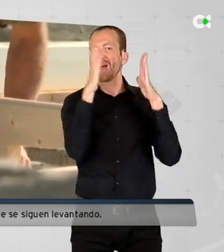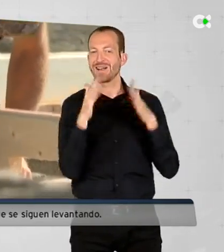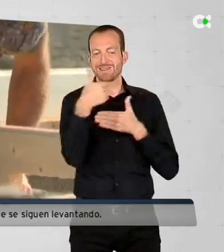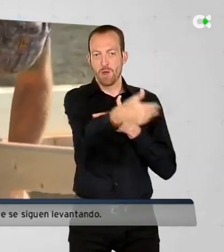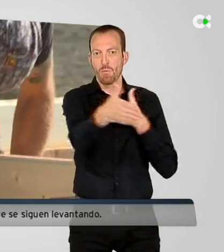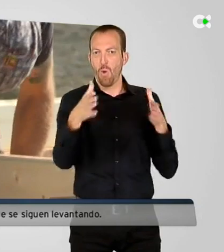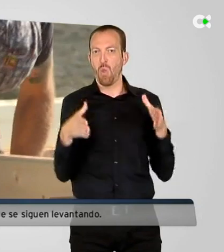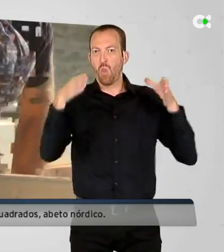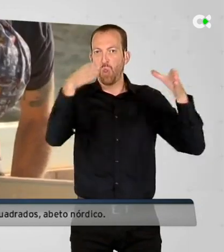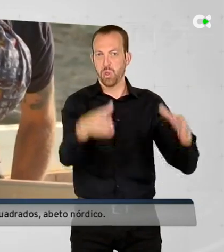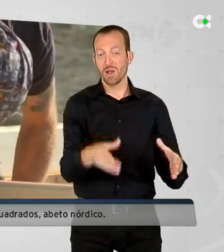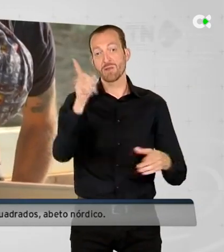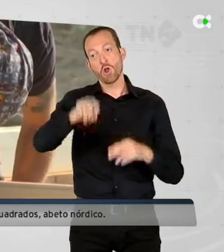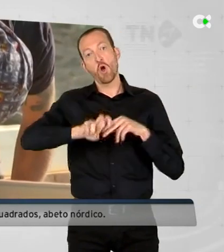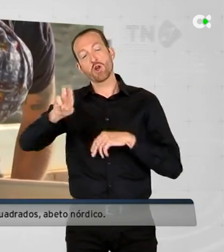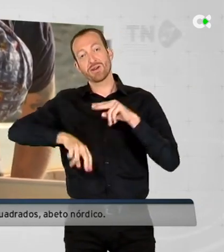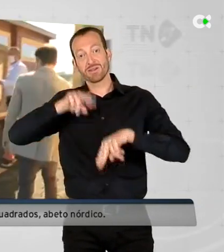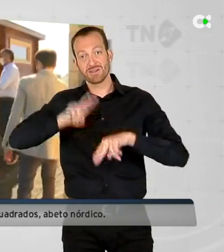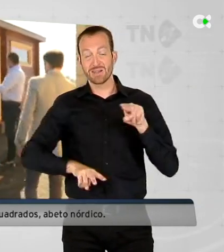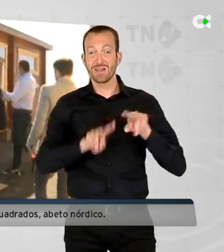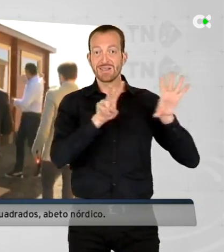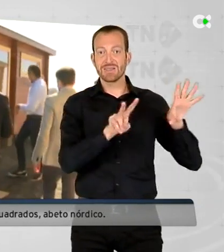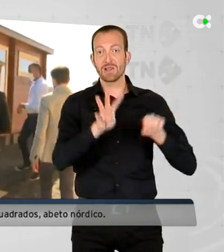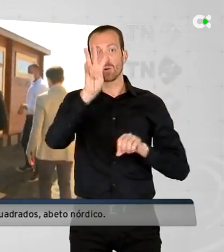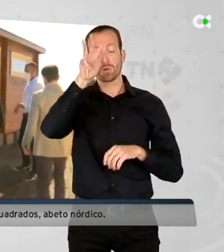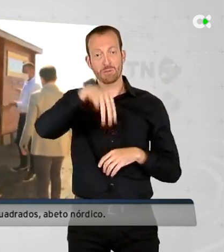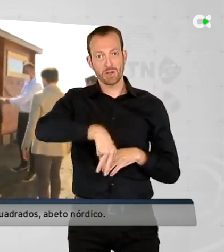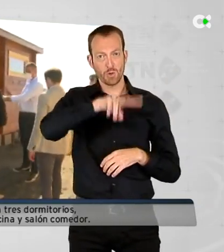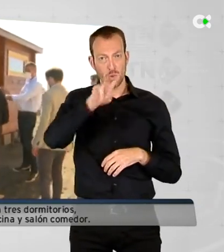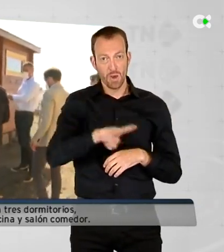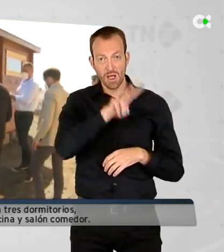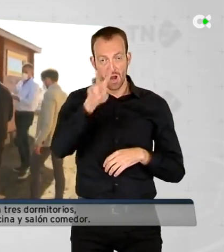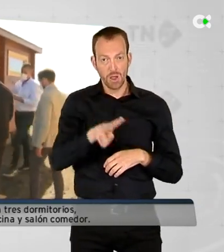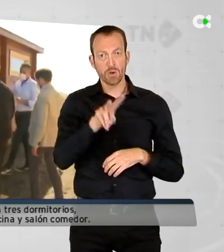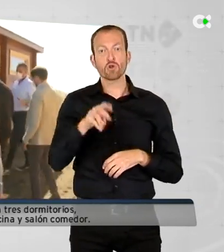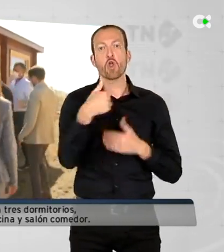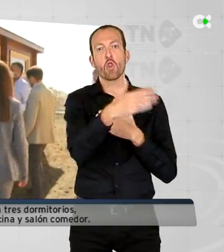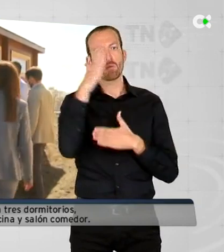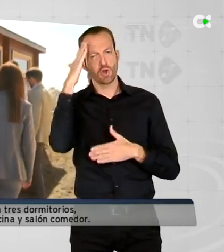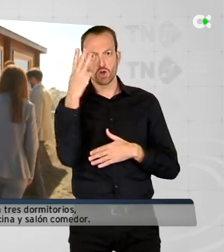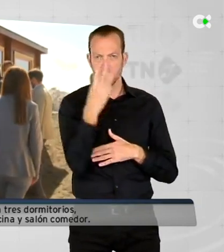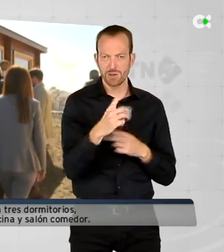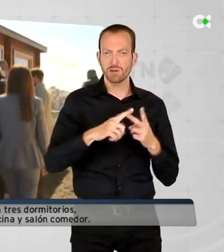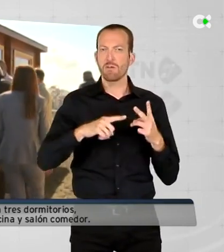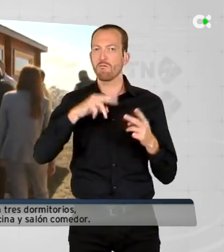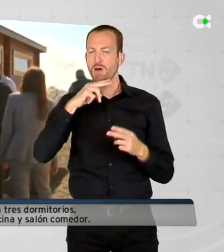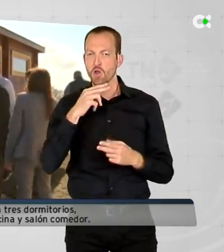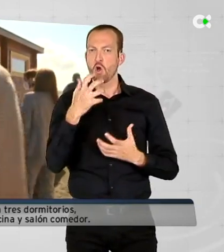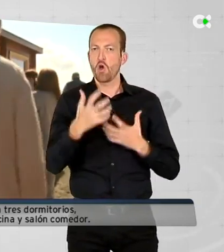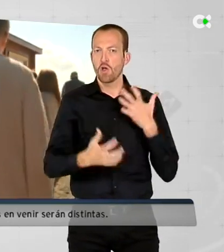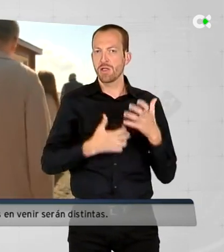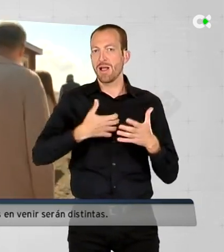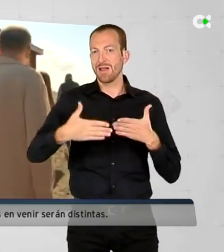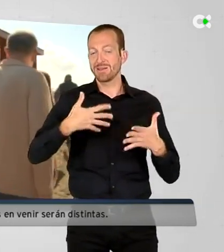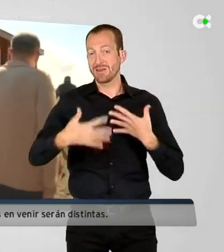otras que se siguen edificando. 74 metros cuadrados, abeto nórdico, tienen tres dormitorios, baño, cocina y salón comedor.